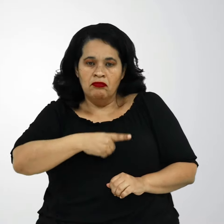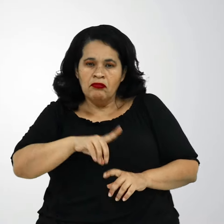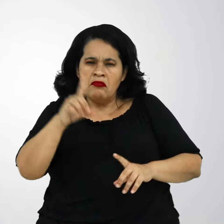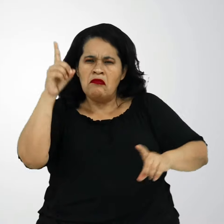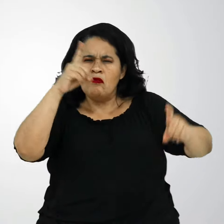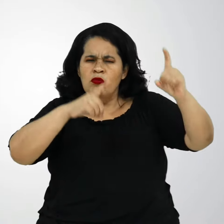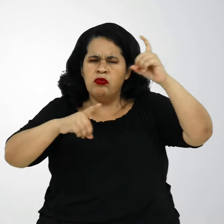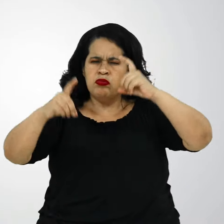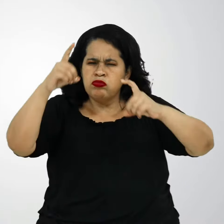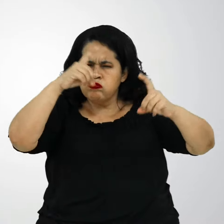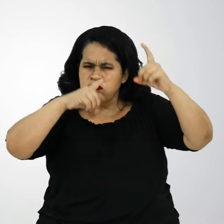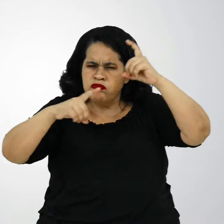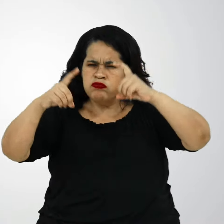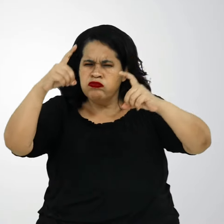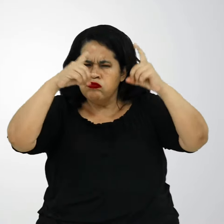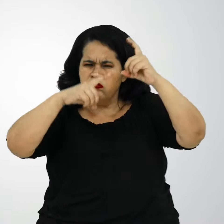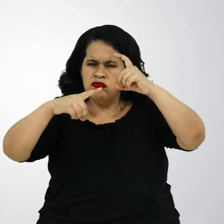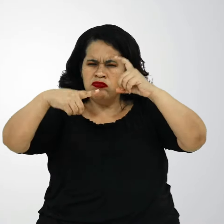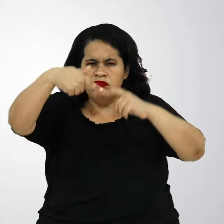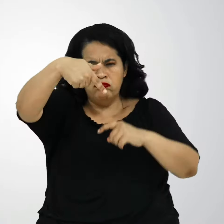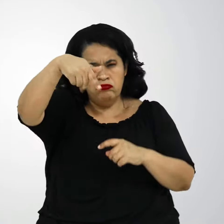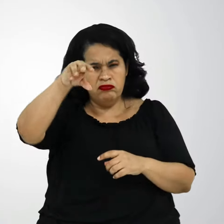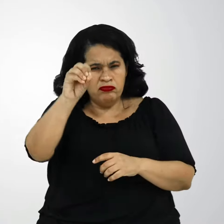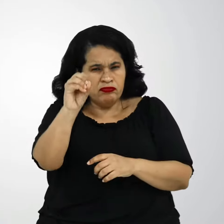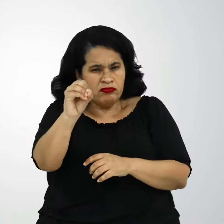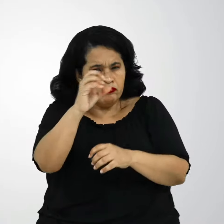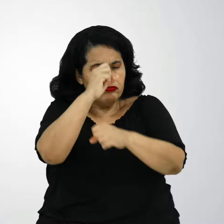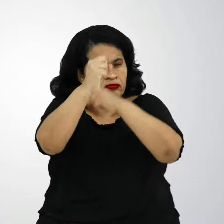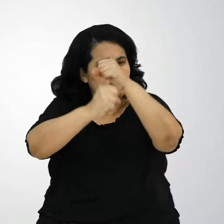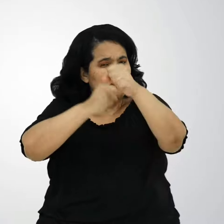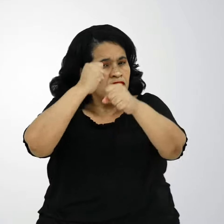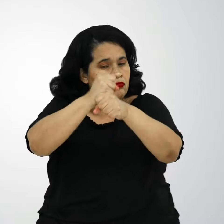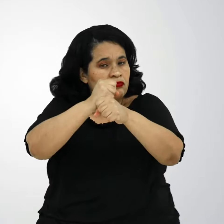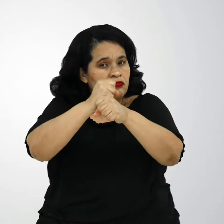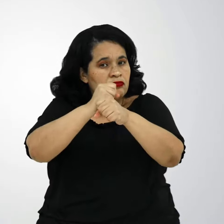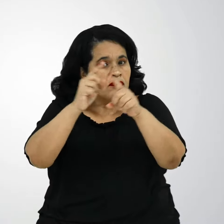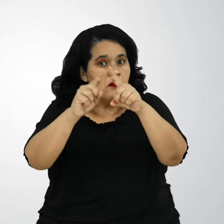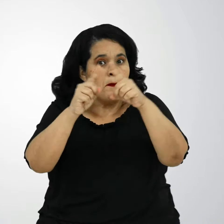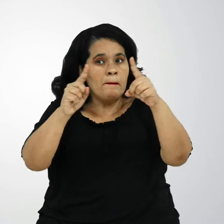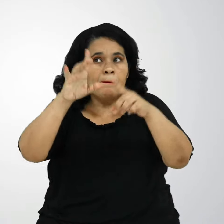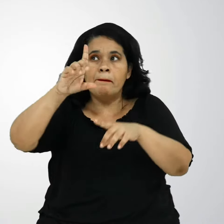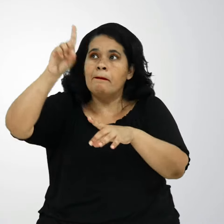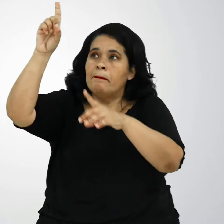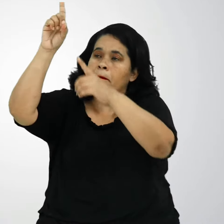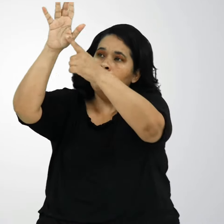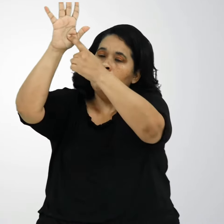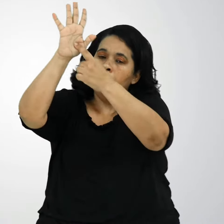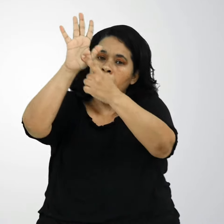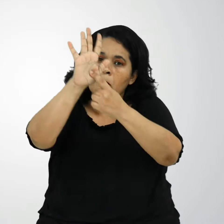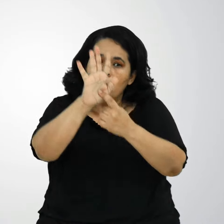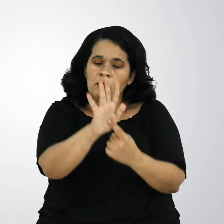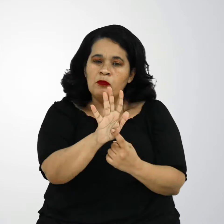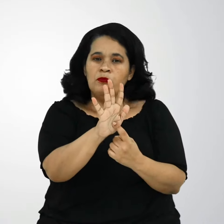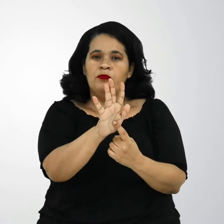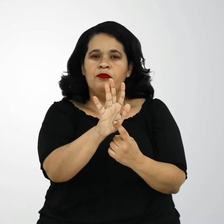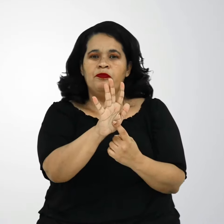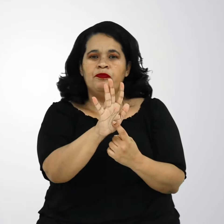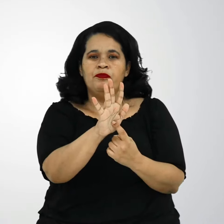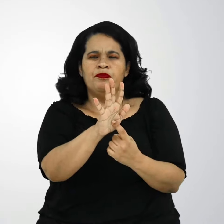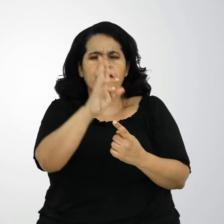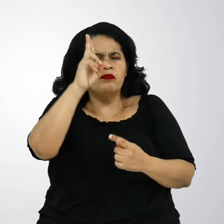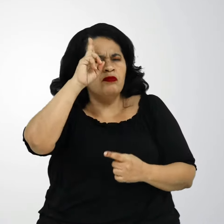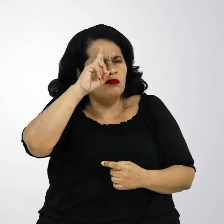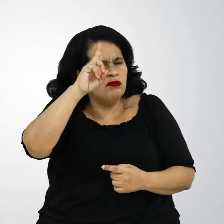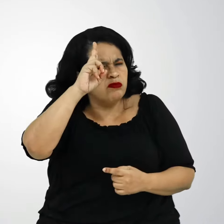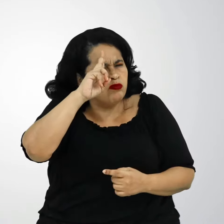o final dos 70 anos. Sim. E Deus mostra para ele, Deus descortina diante dele uma história